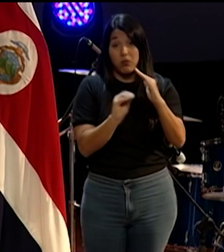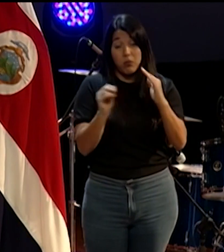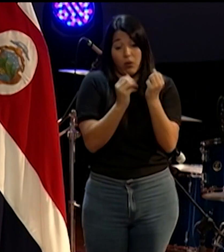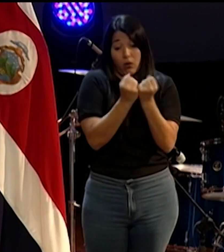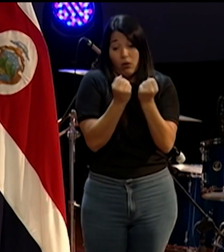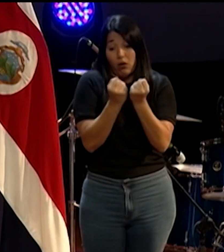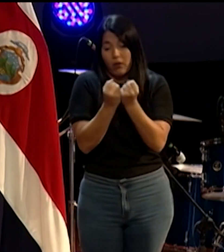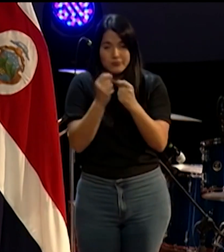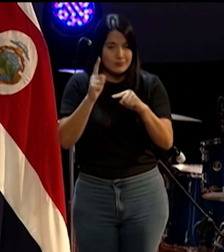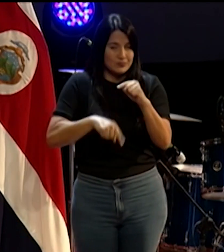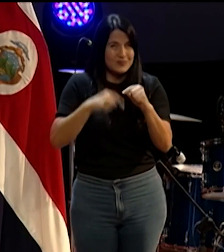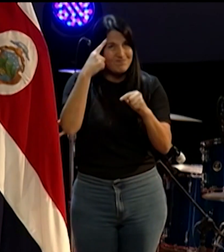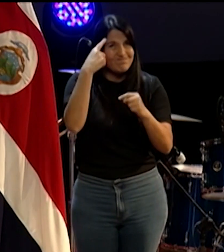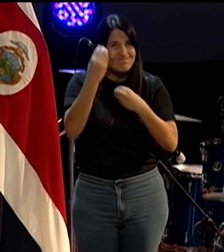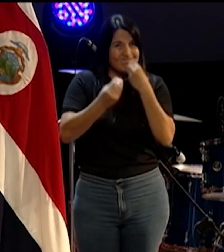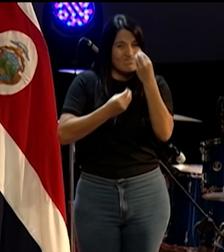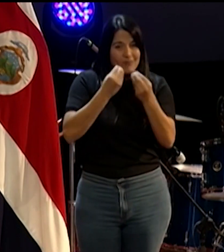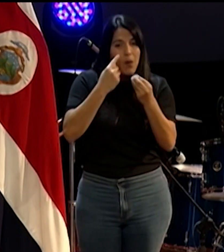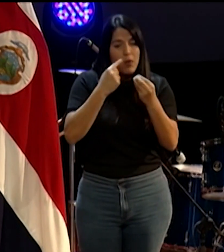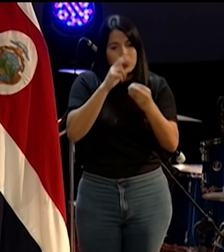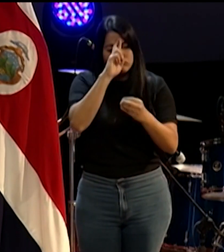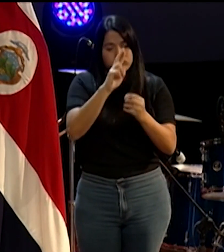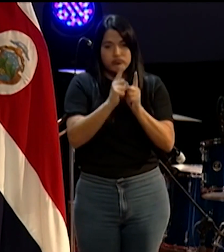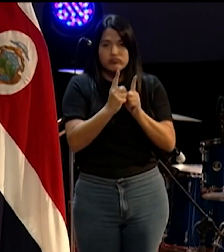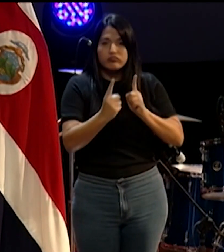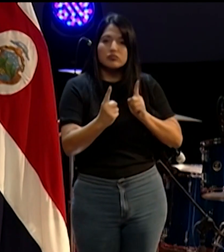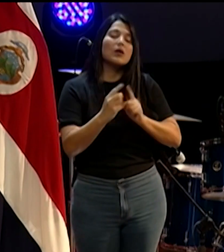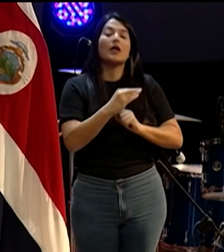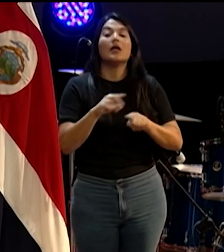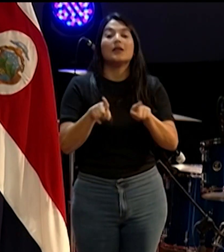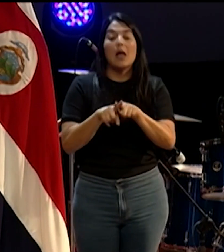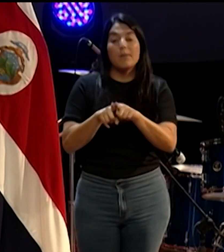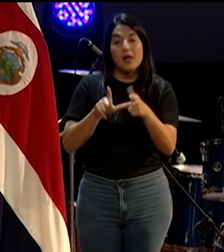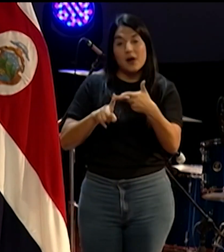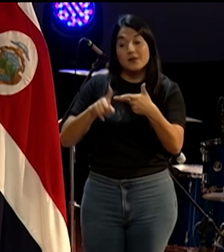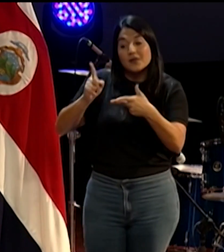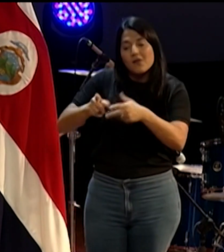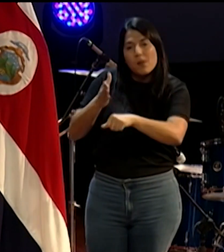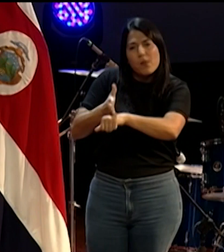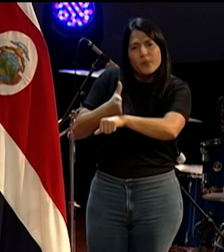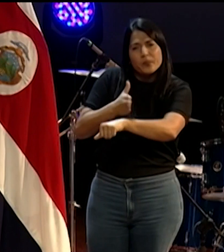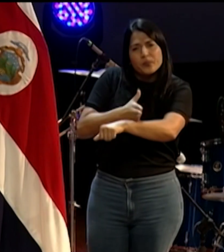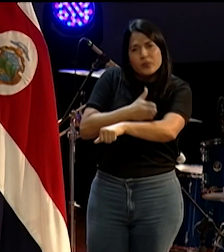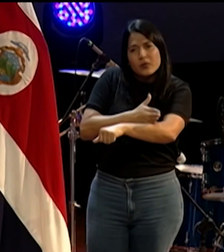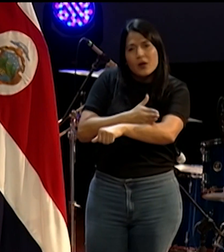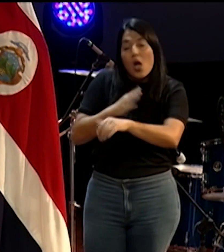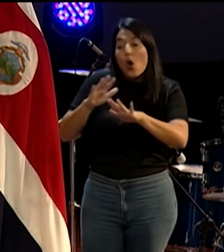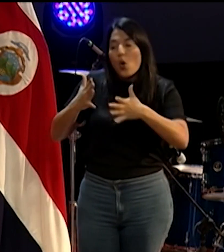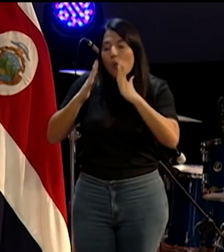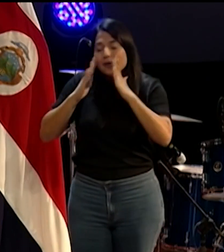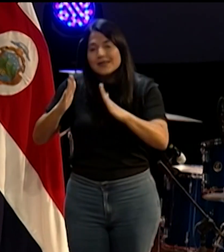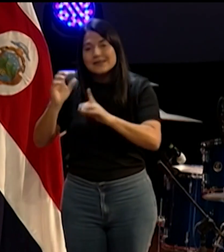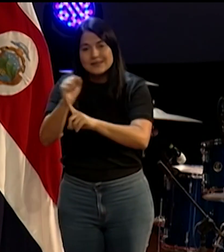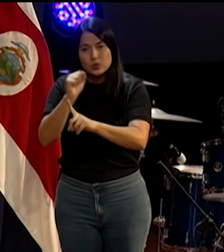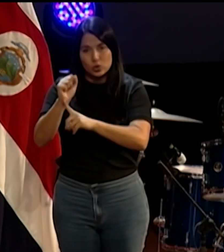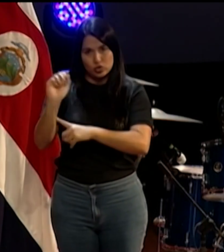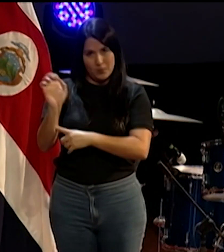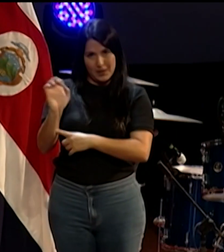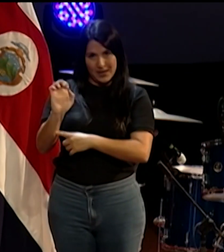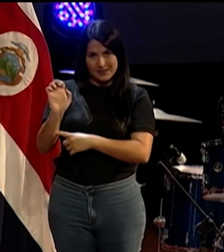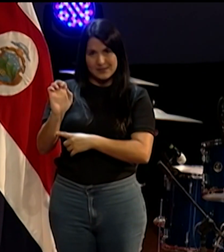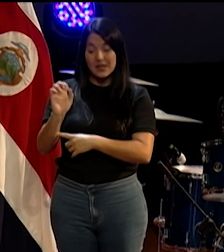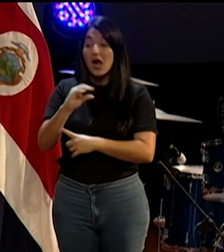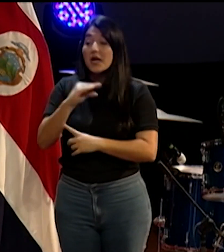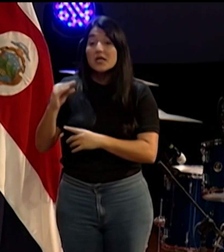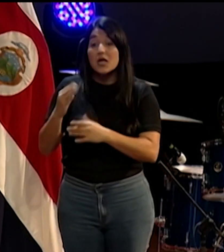el fortalecimiento de lo que llamamos nosotros el habituallamiento para situaciones de emergencia, que son los insumos